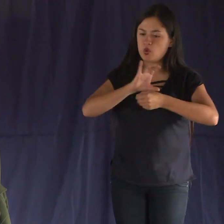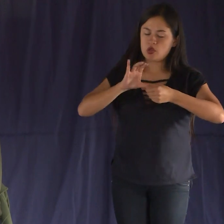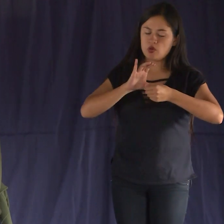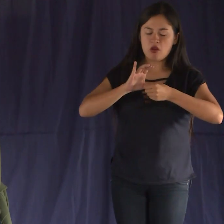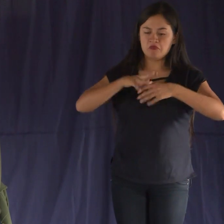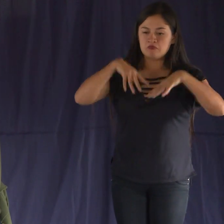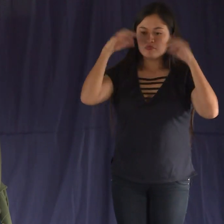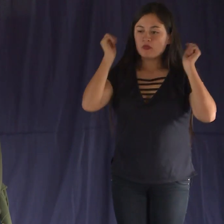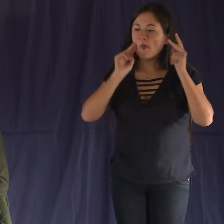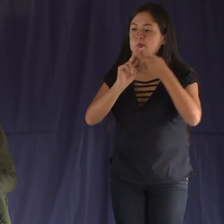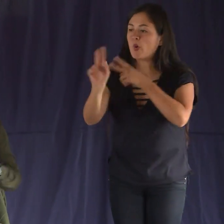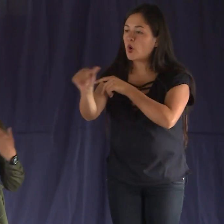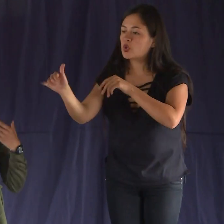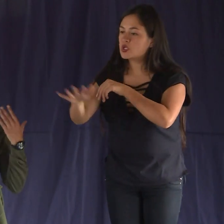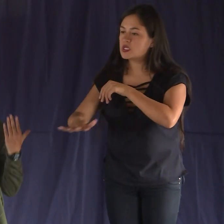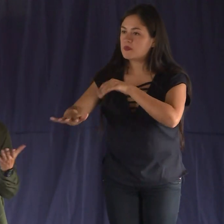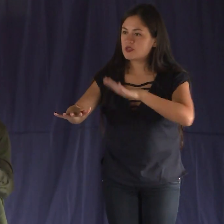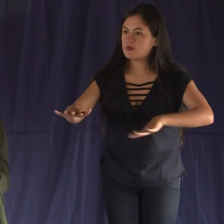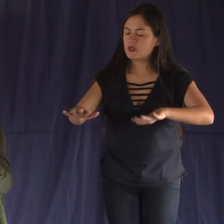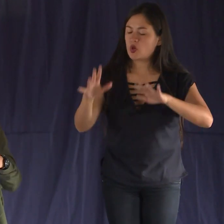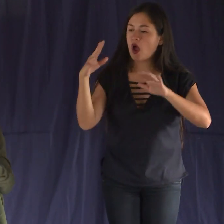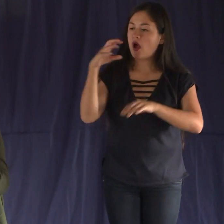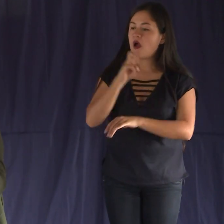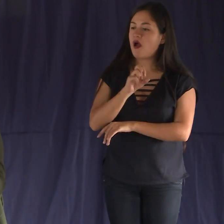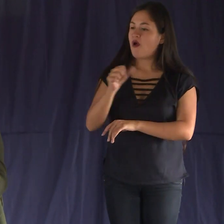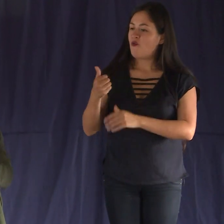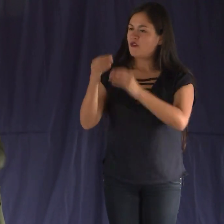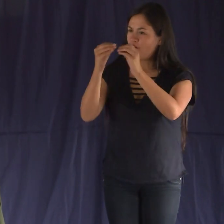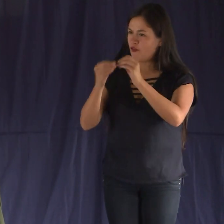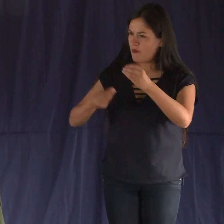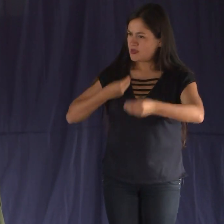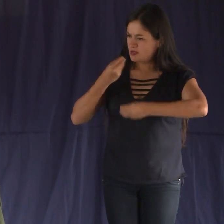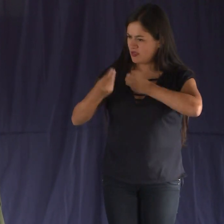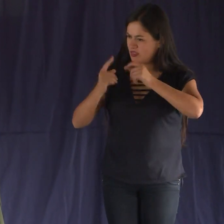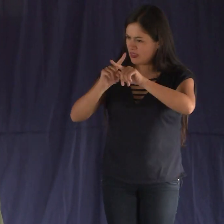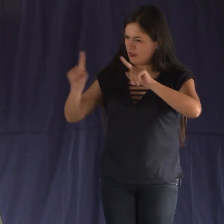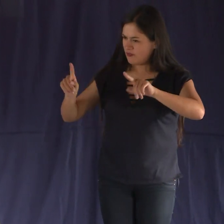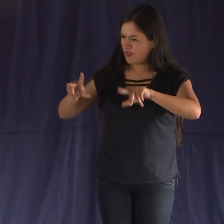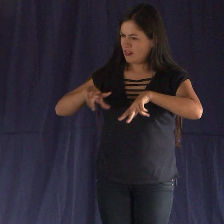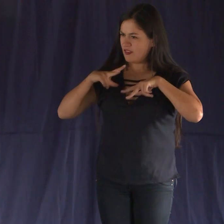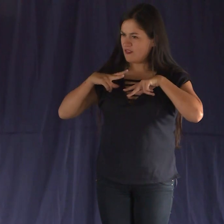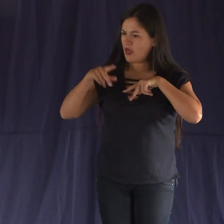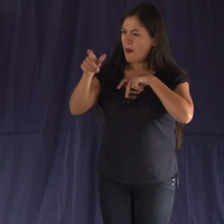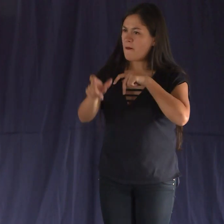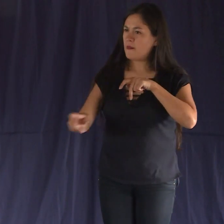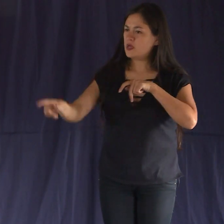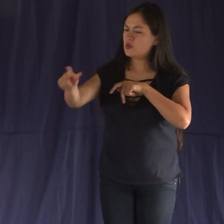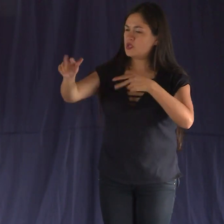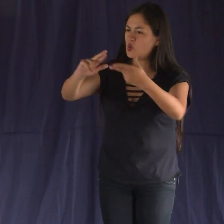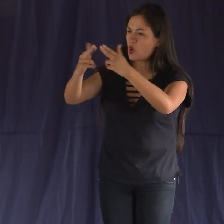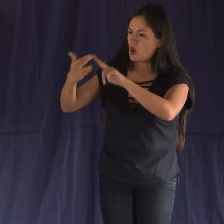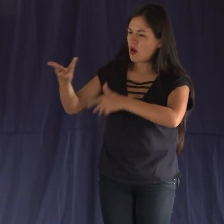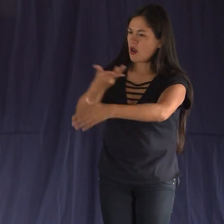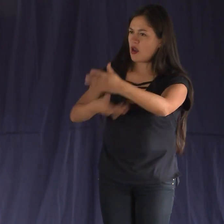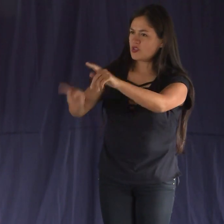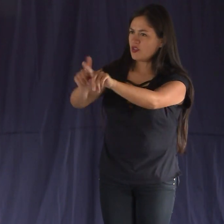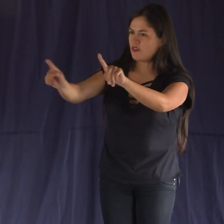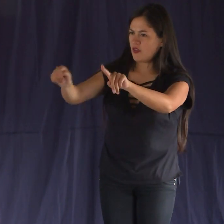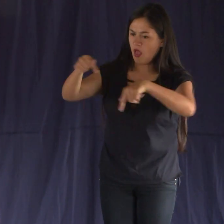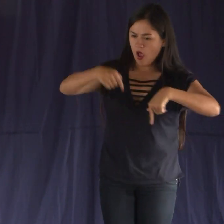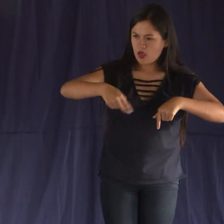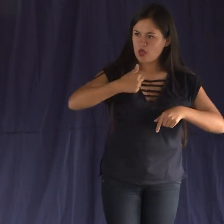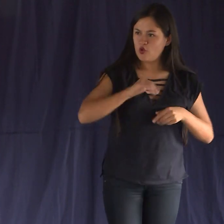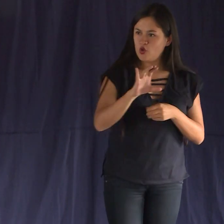que existen otras posibilidades de vida, otras posibilidades de relacionarnos, ¿sí? No únicamente